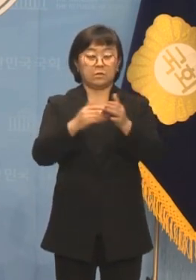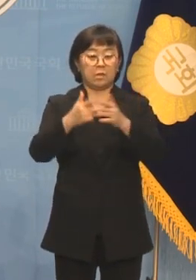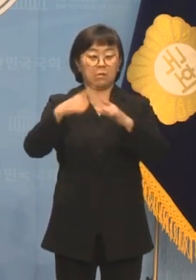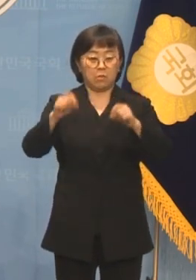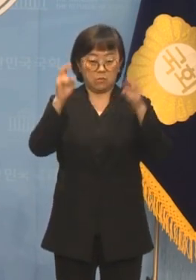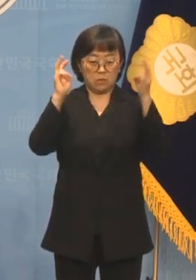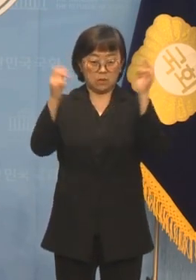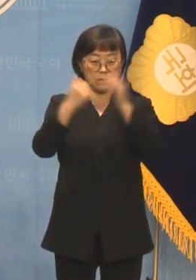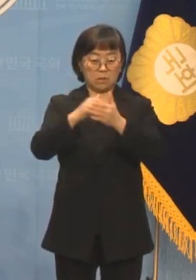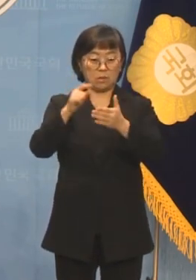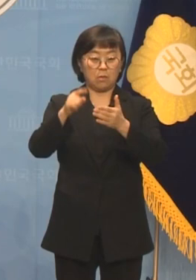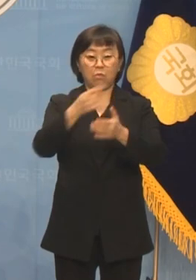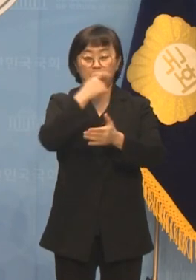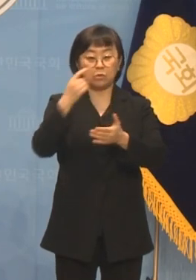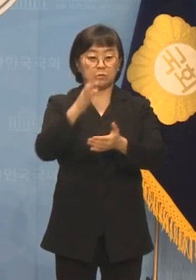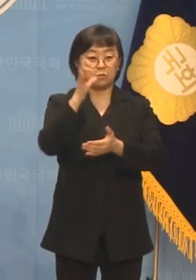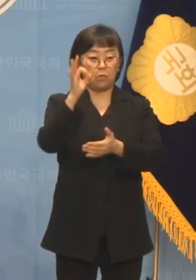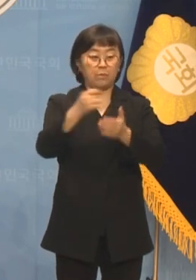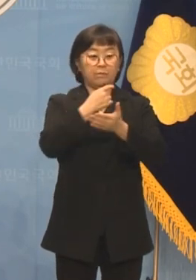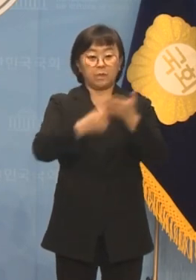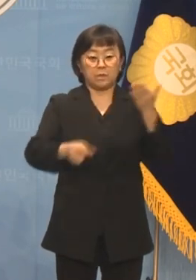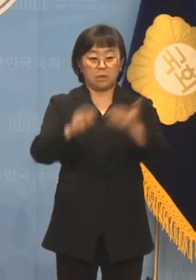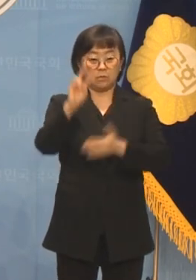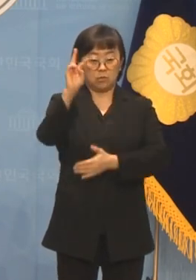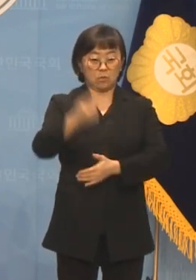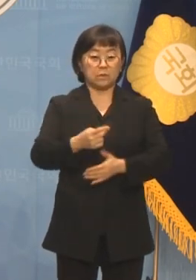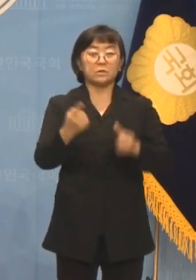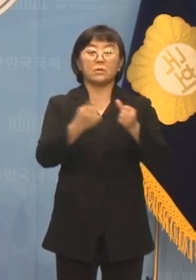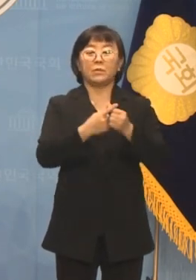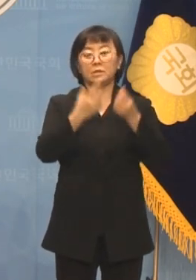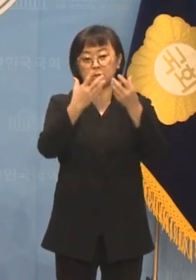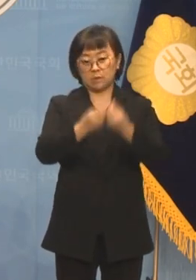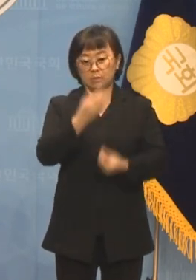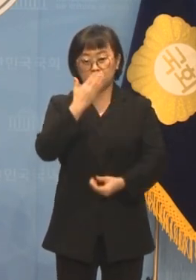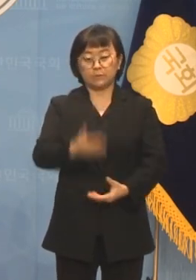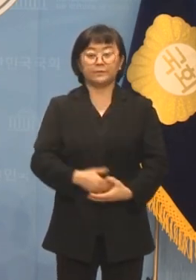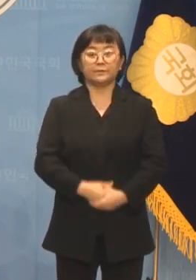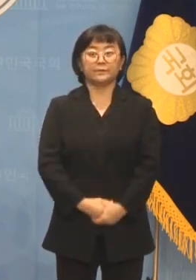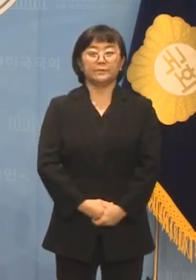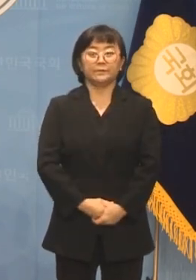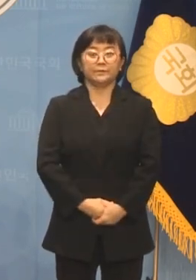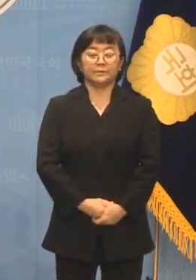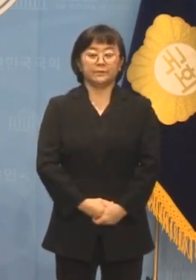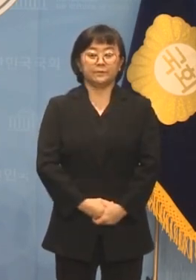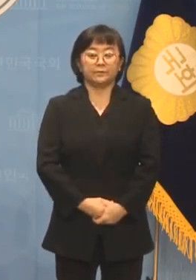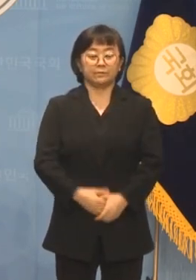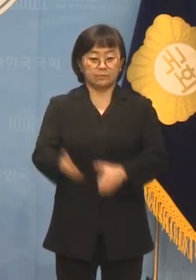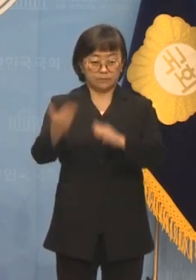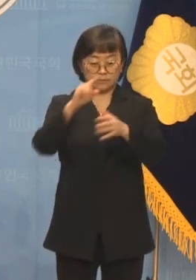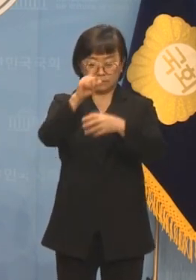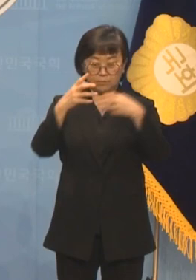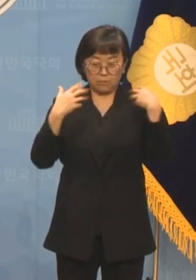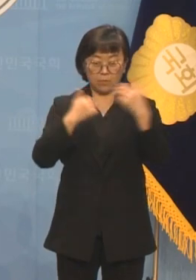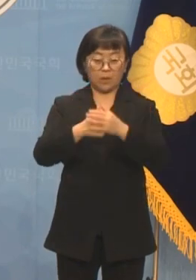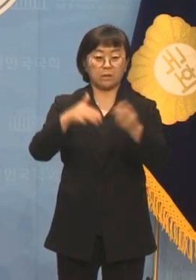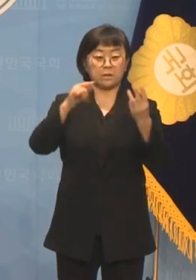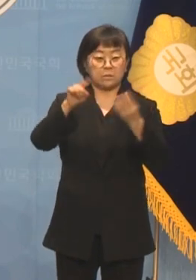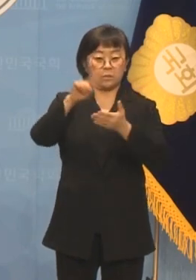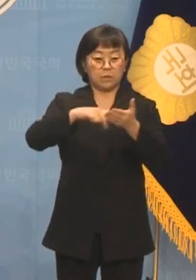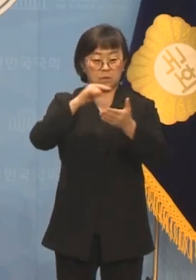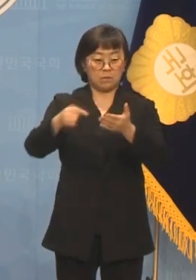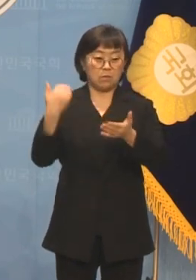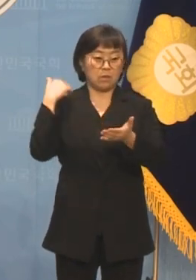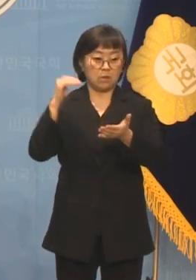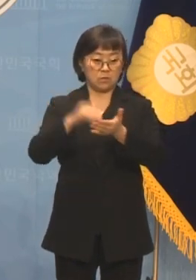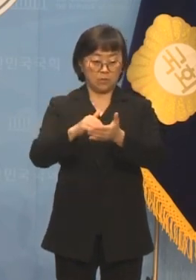기업의 보증 공탁금이 피해자에게 돌아가는 첫 사례가 될 전망입니다. 그 전에 정부가 제3자 배상안을